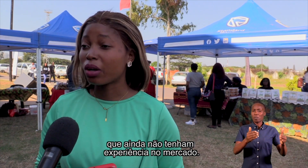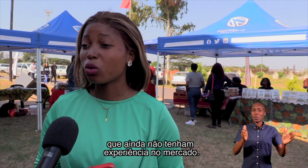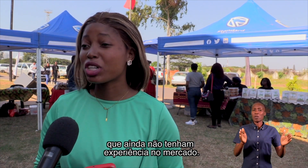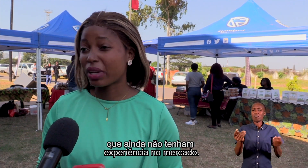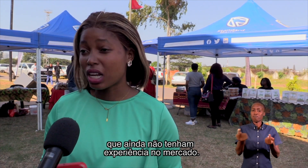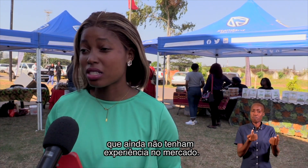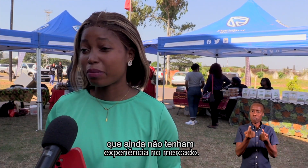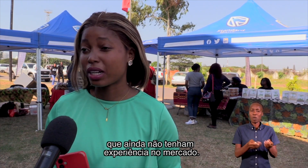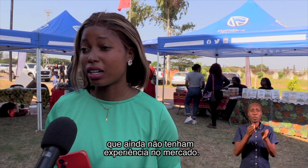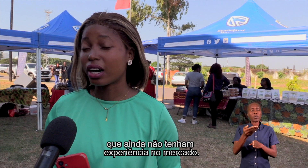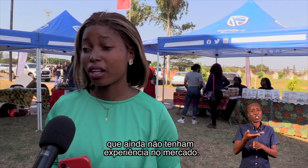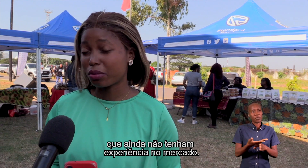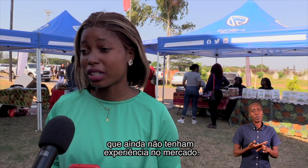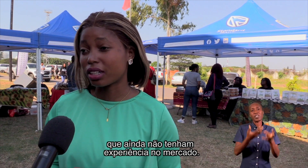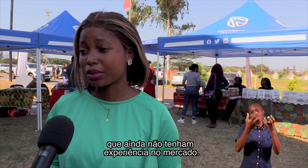alguma experiência para a área de mercado.